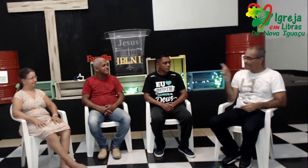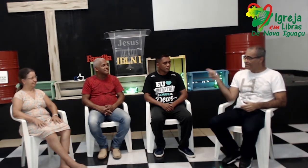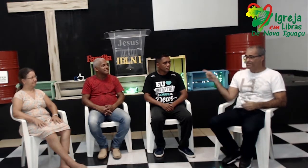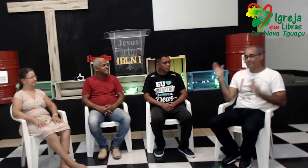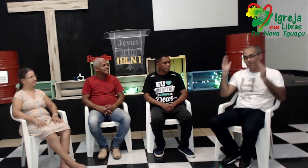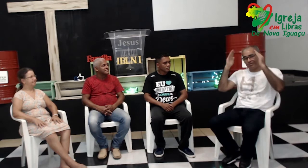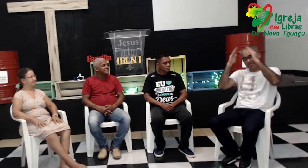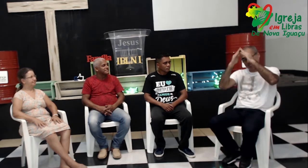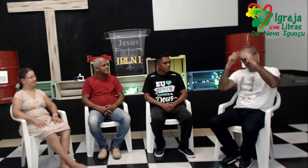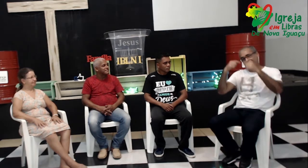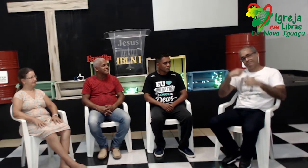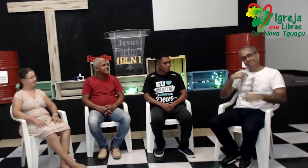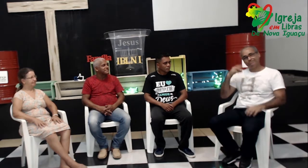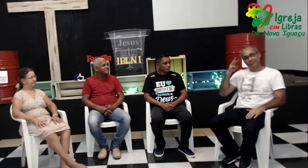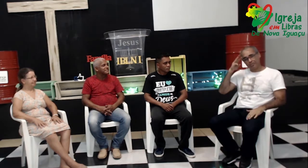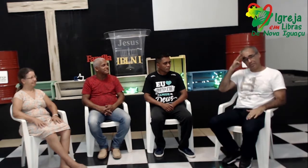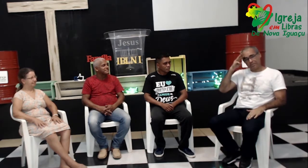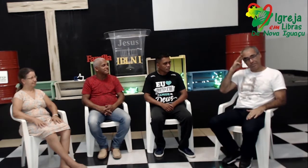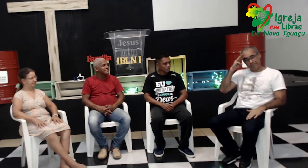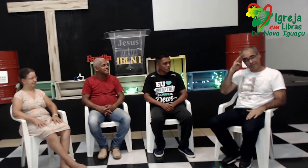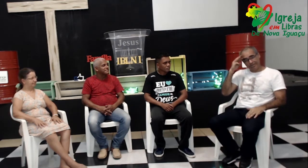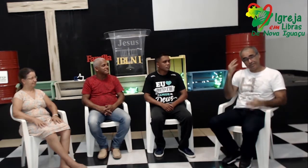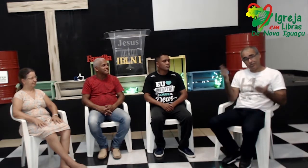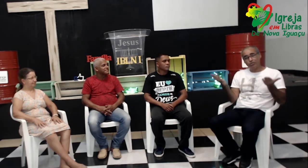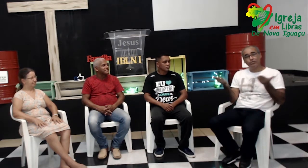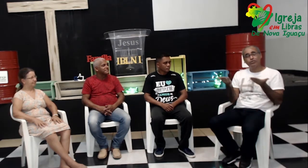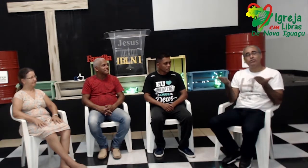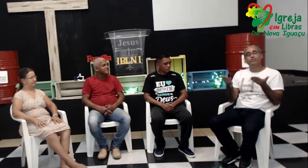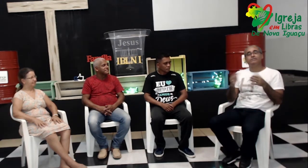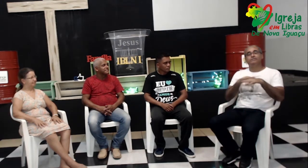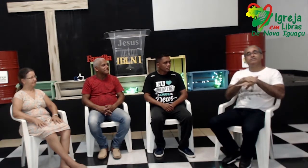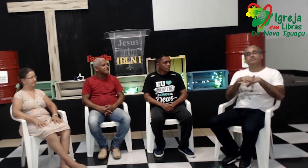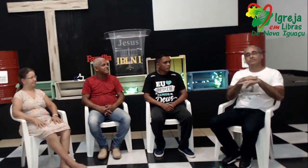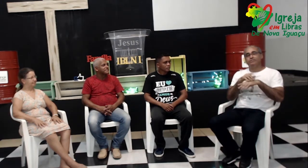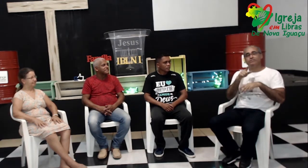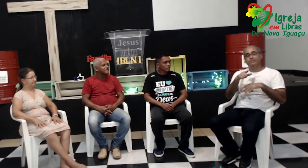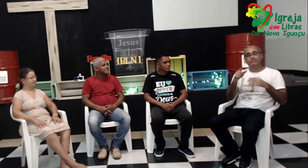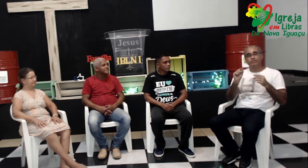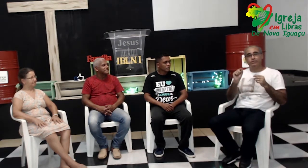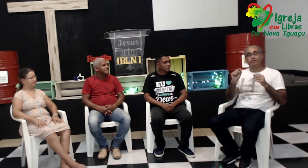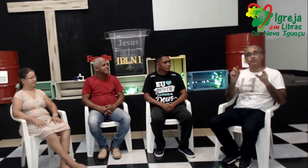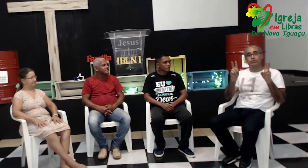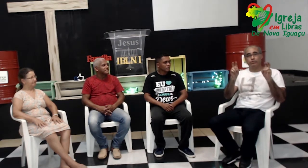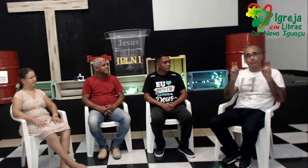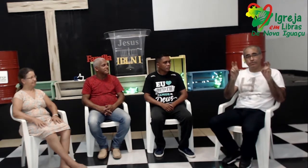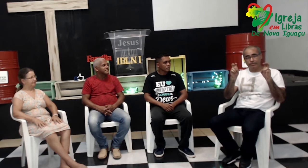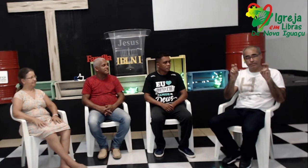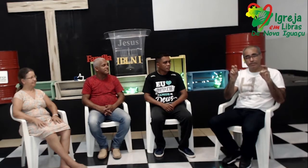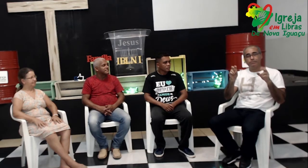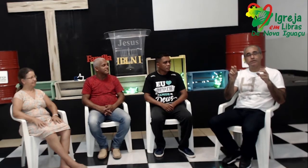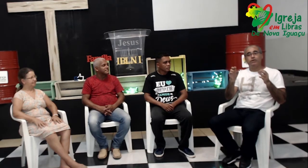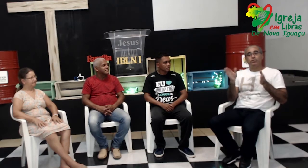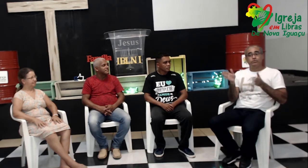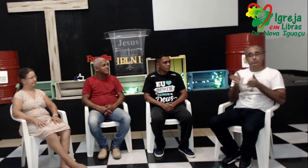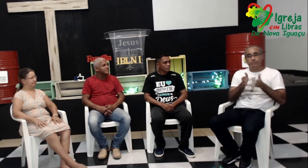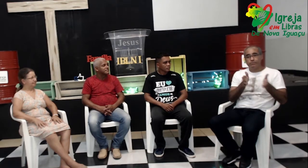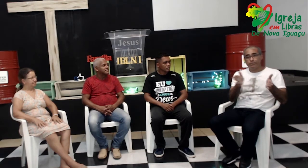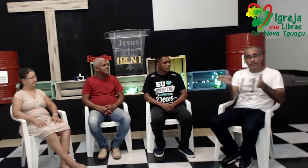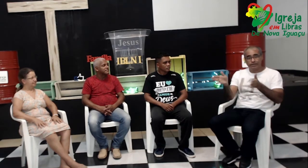o Fábio, o Adriano e eu, que sou o Marcos. E nós queremos conversar com você